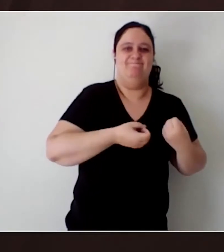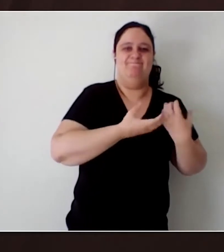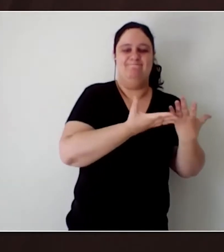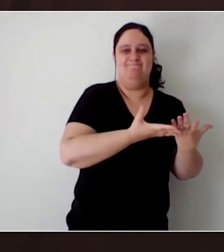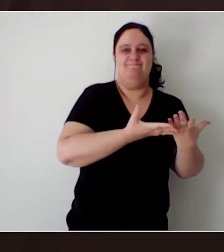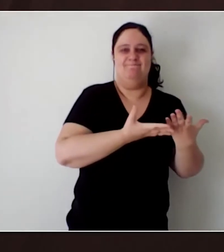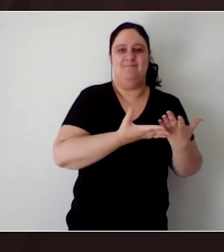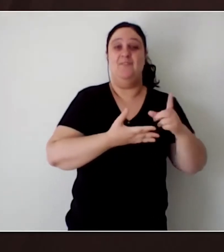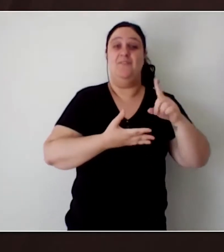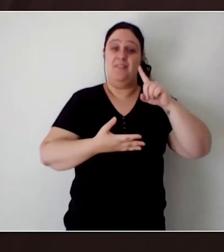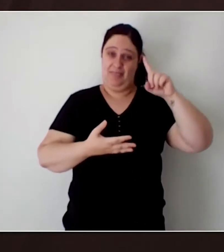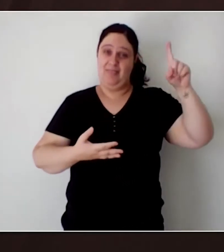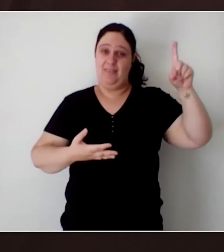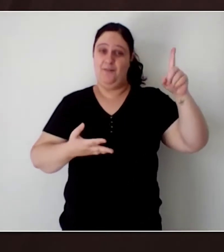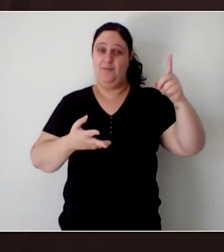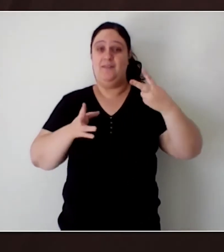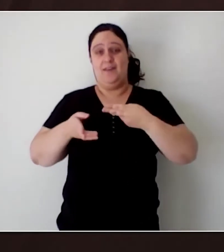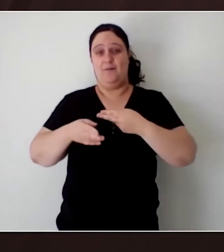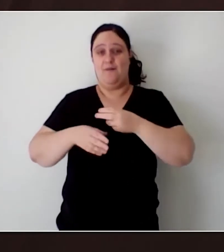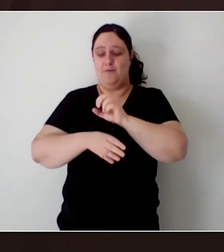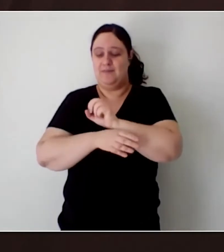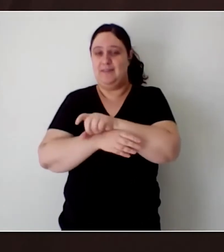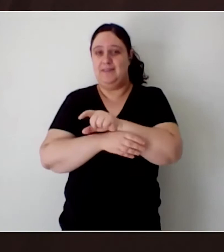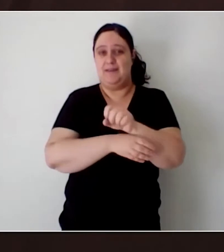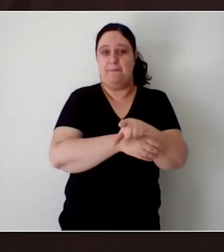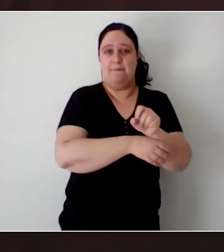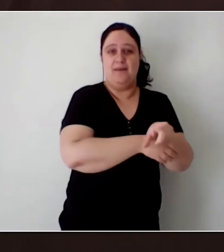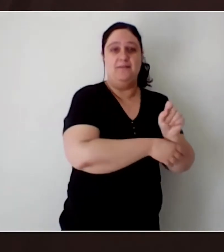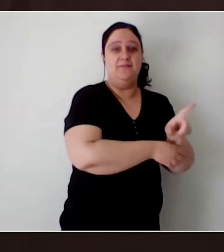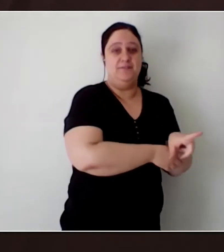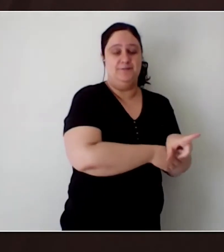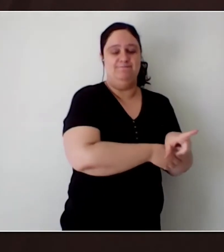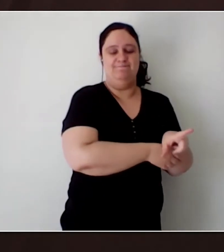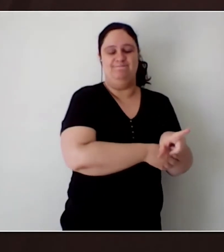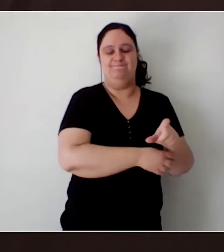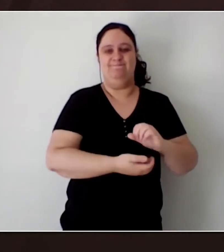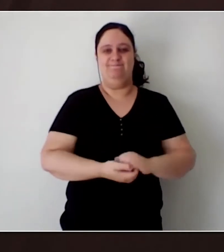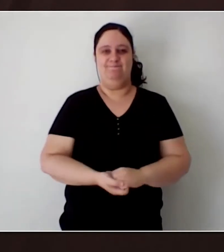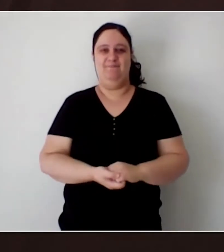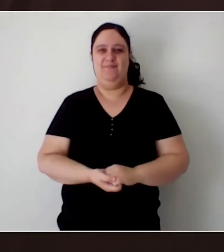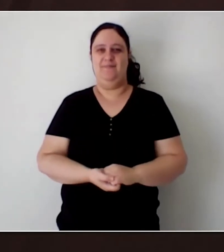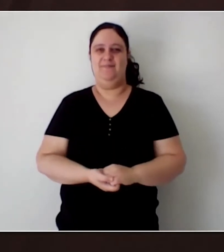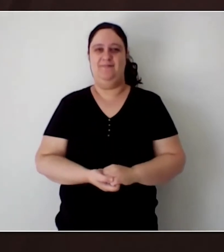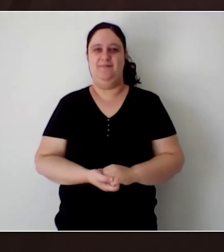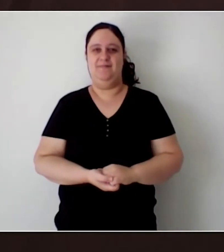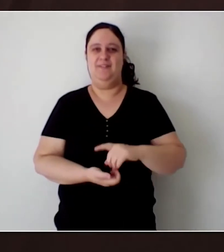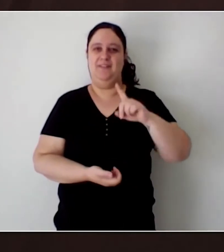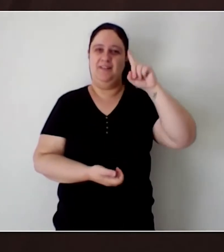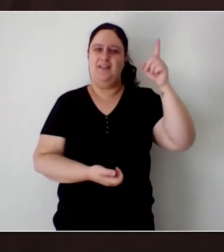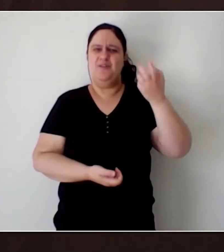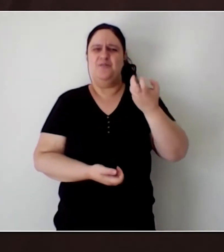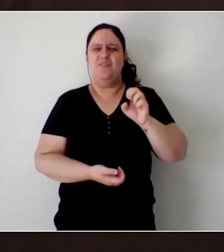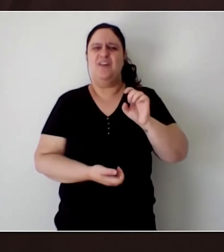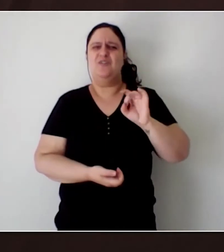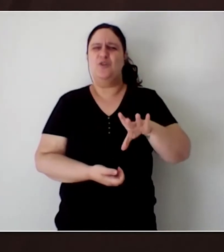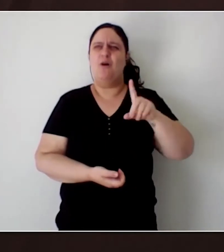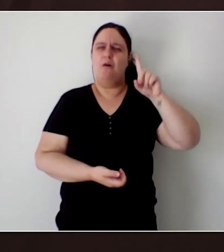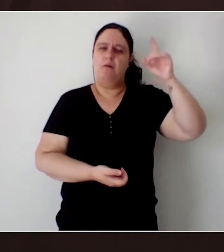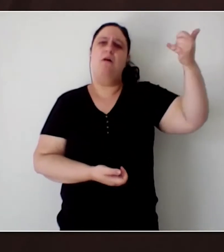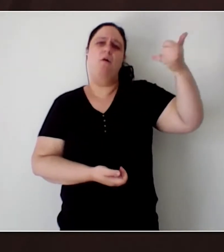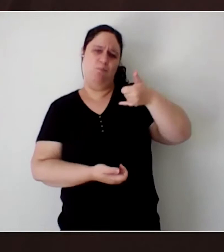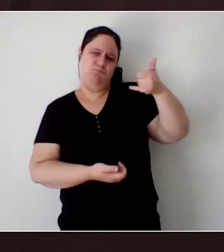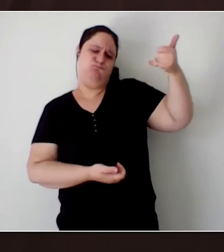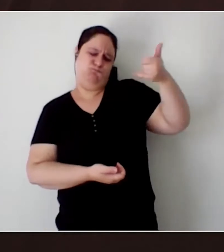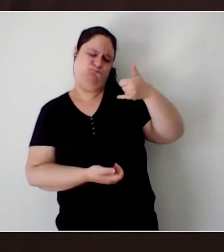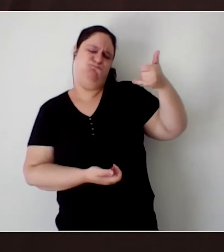reino. Deus não quer apenas que nós sejamos ouvintes e que essa